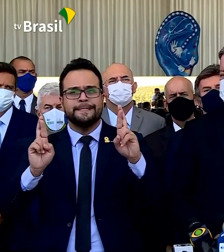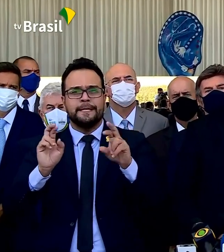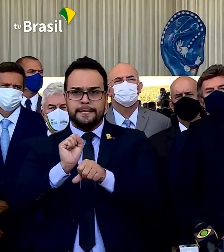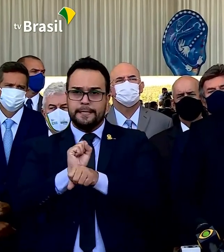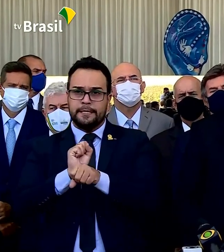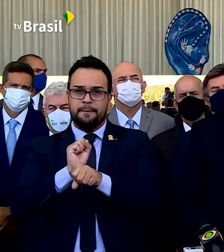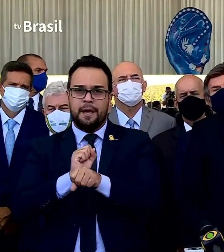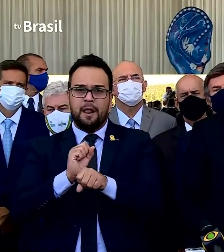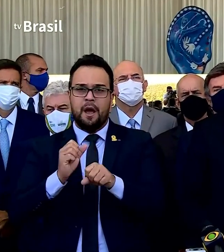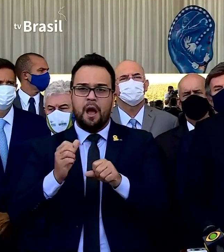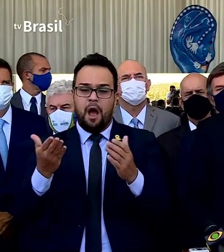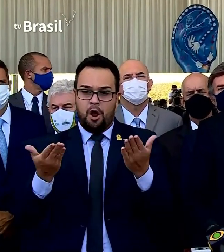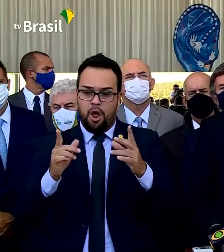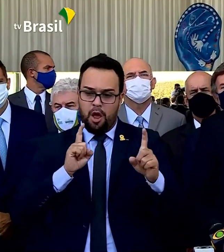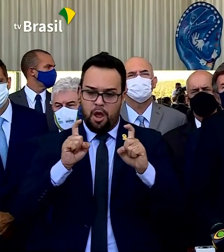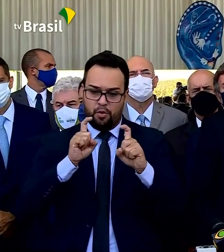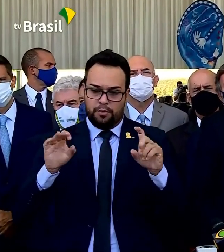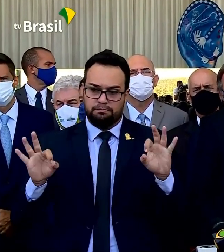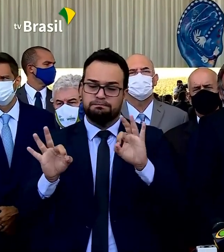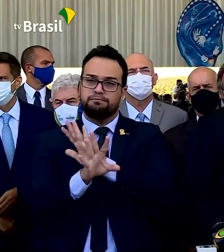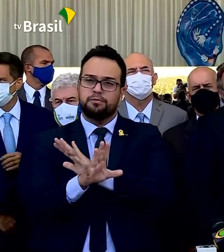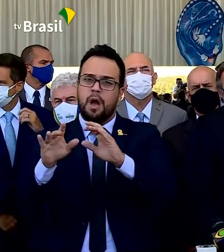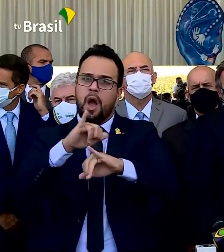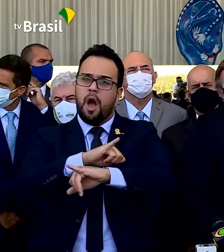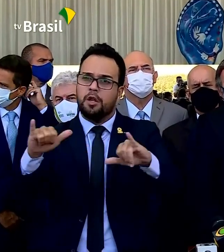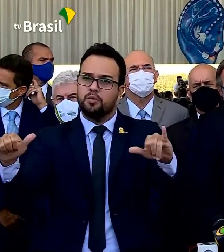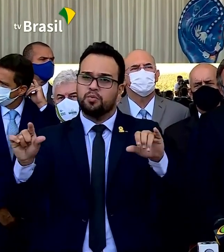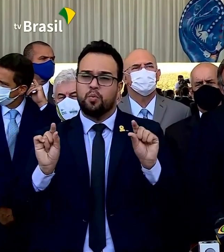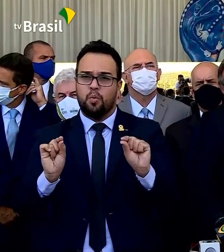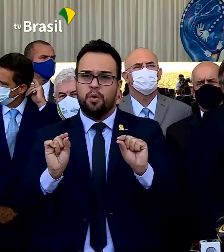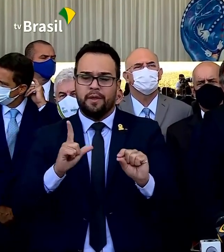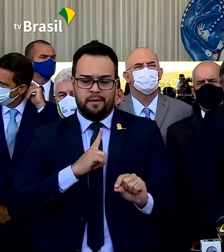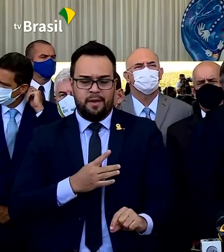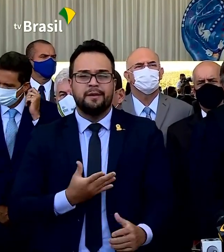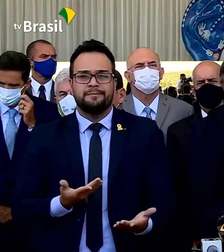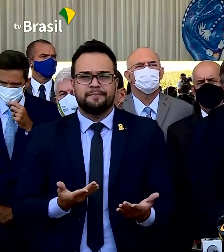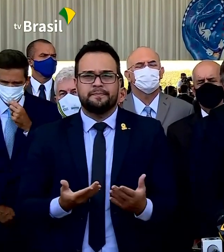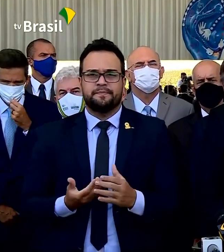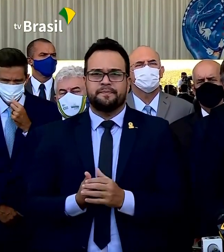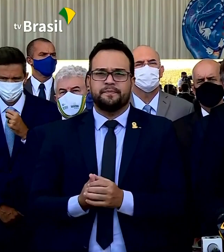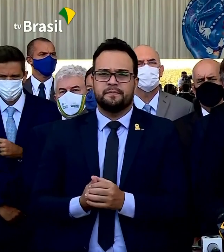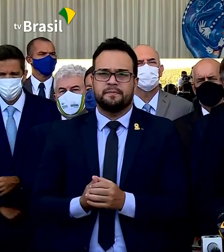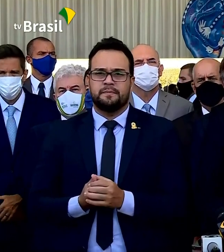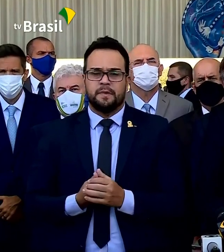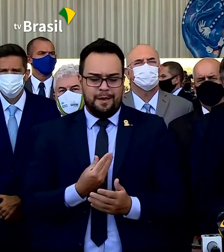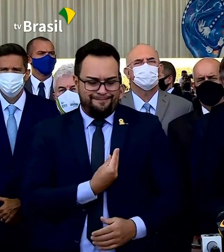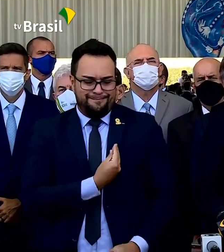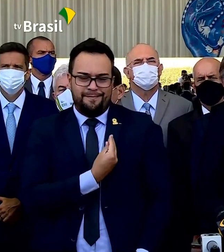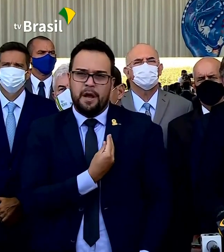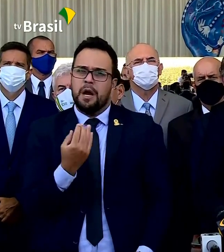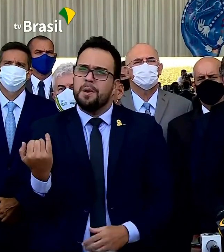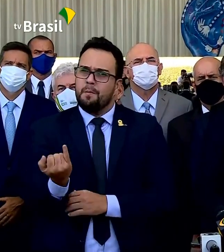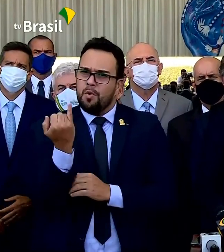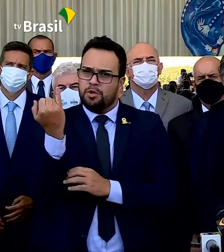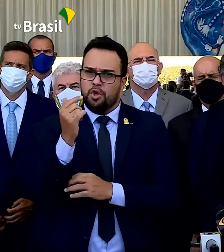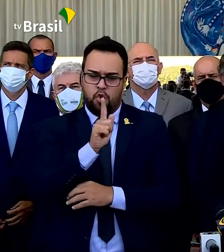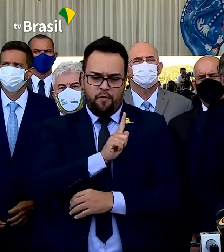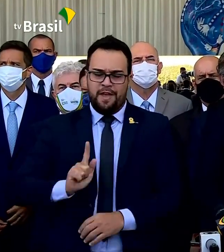o que se anuncia após ela. Uma presença muito significativa de governadores,